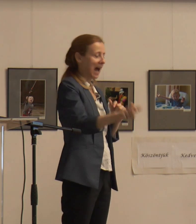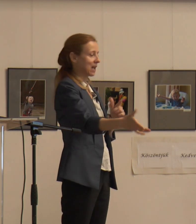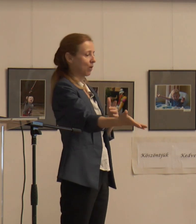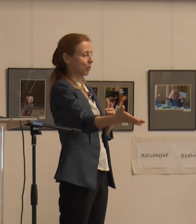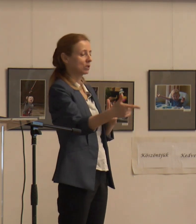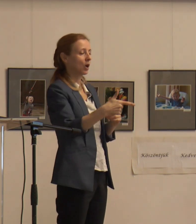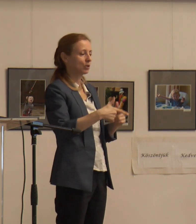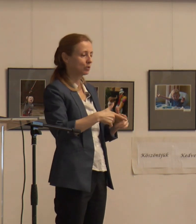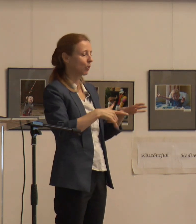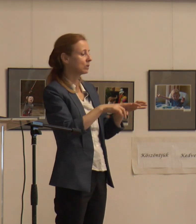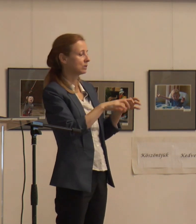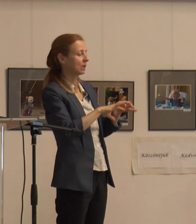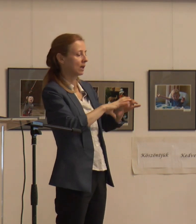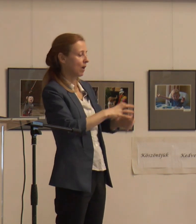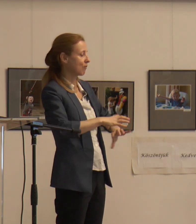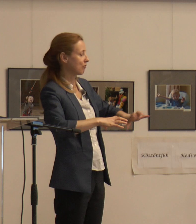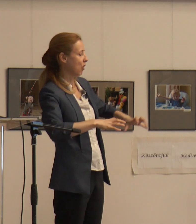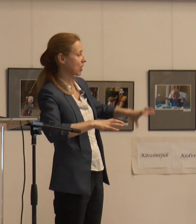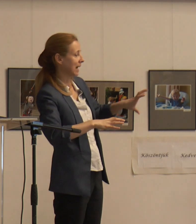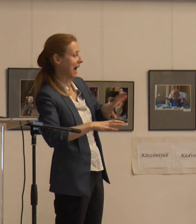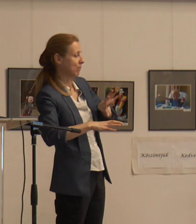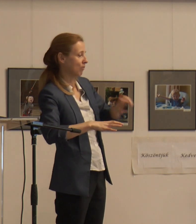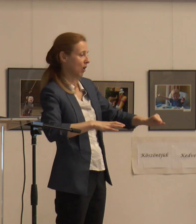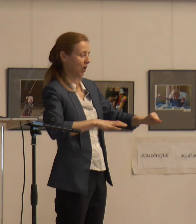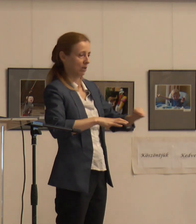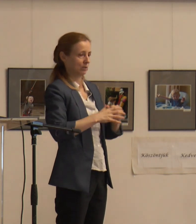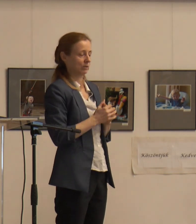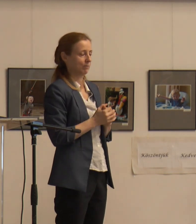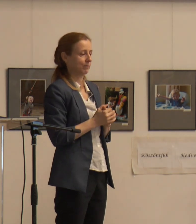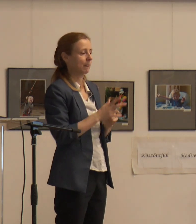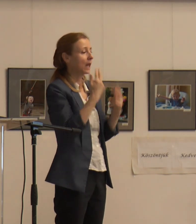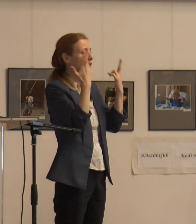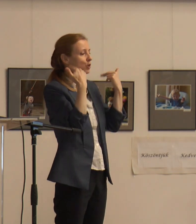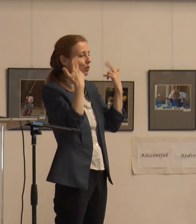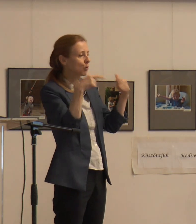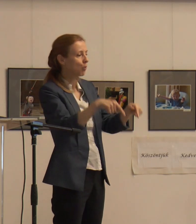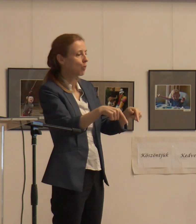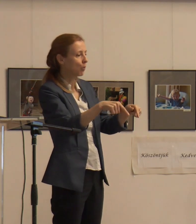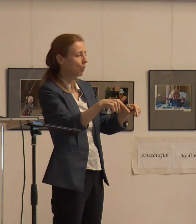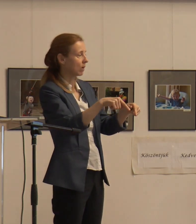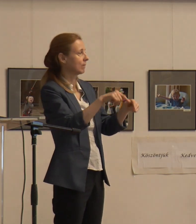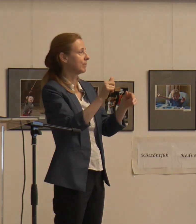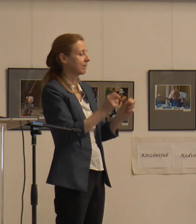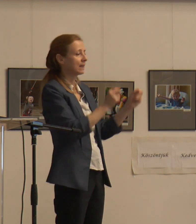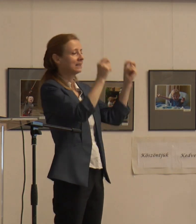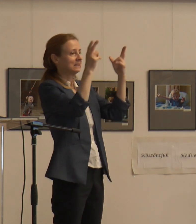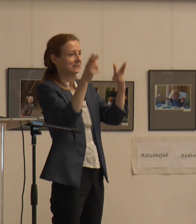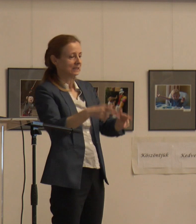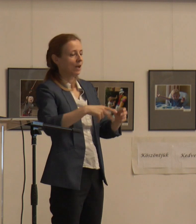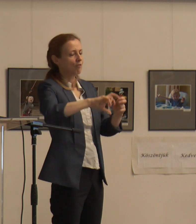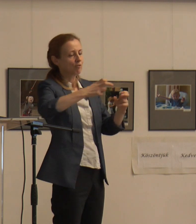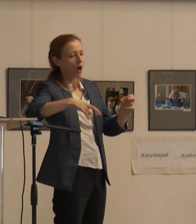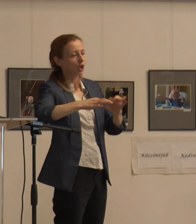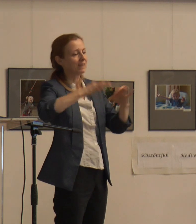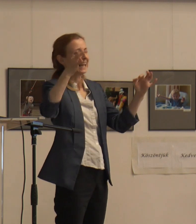a farkába kaffantott. A nyúl utcú fester magad, farka